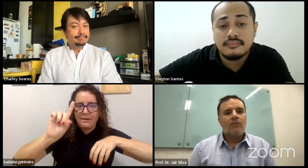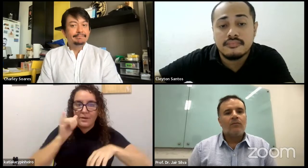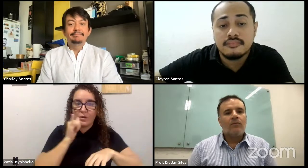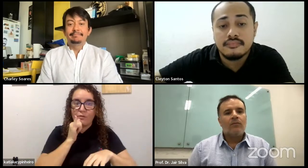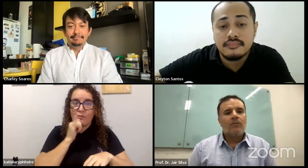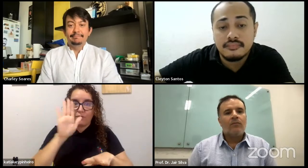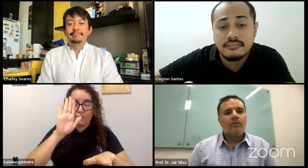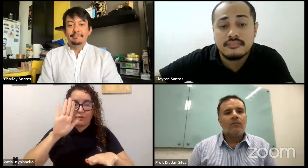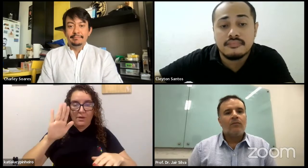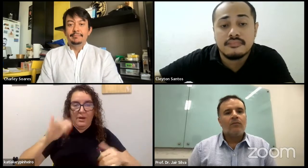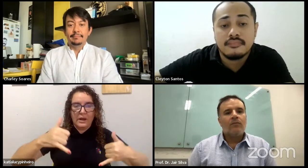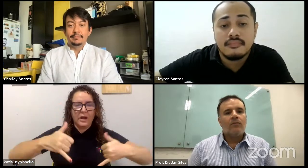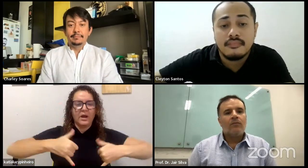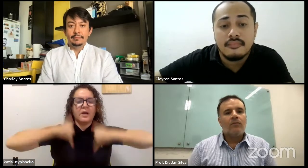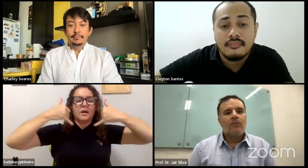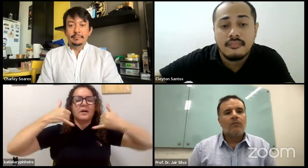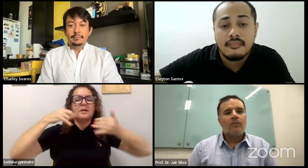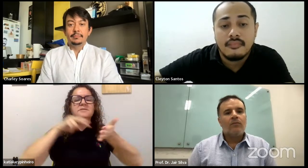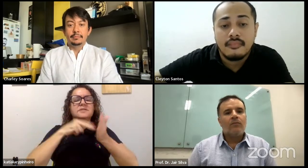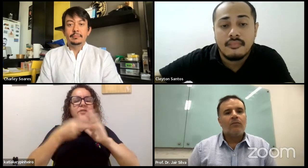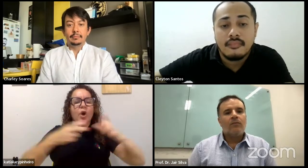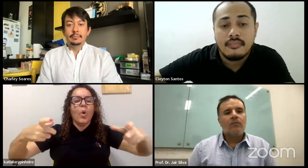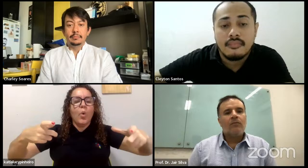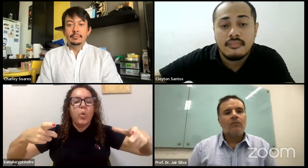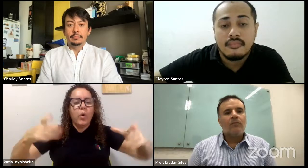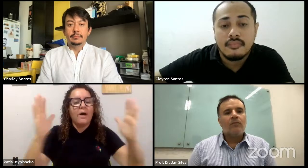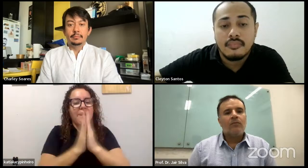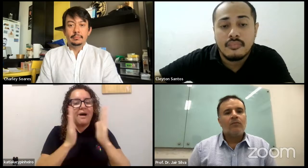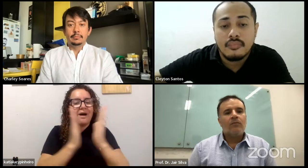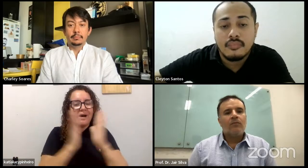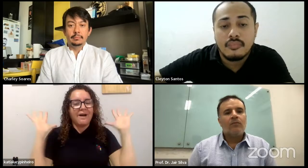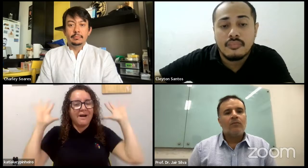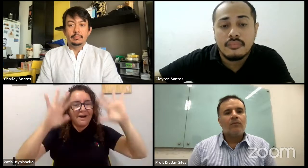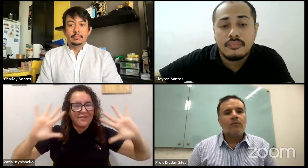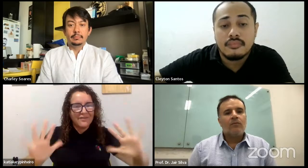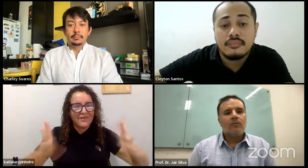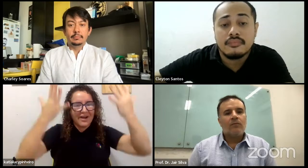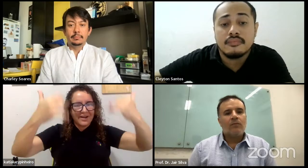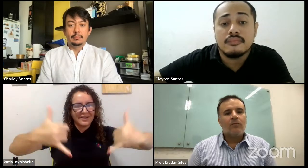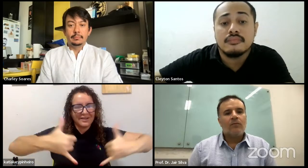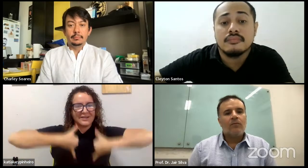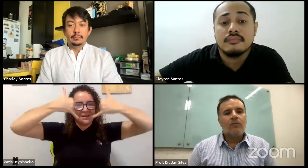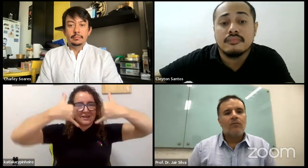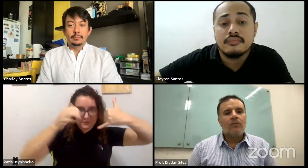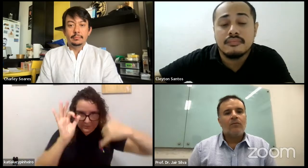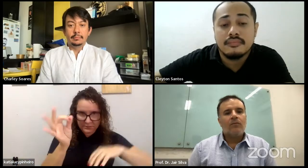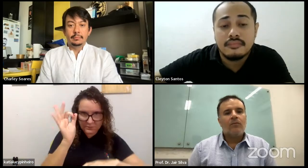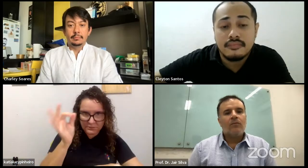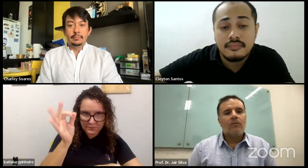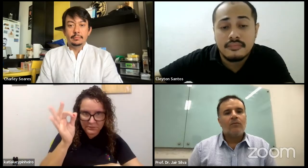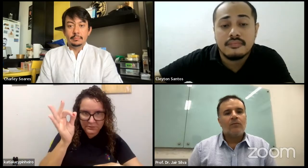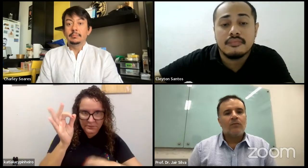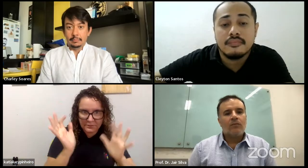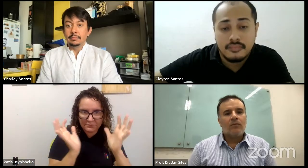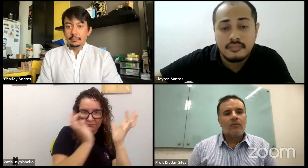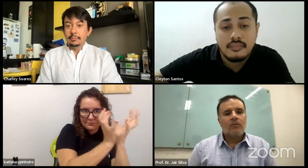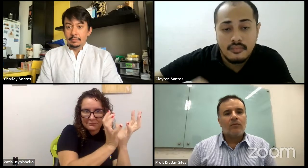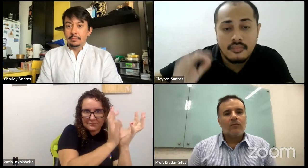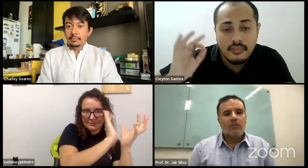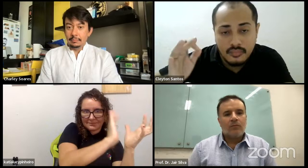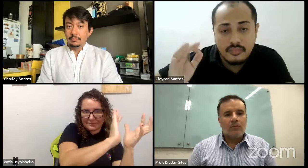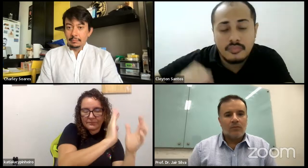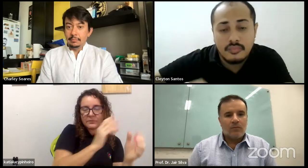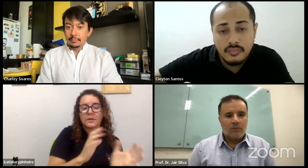coisas diferentes. Então não existe essa ligação, né? Então aniversário é uma festa, onde as